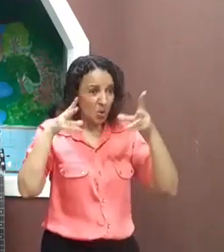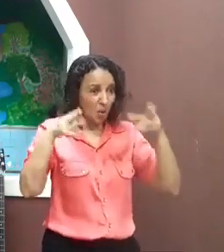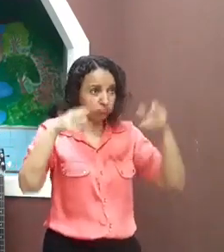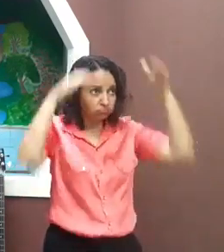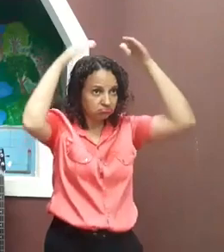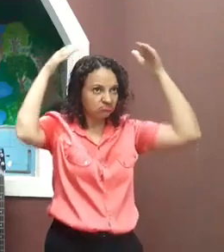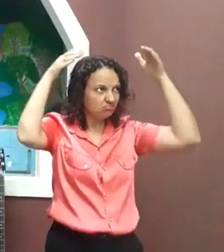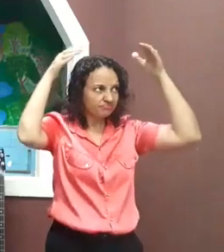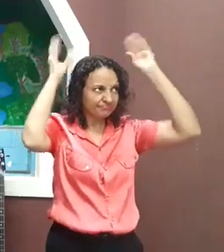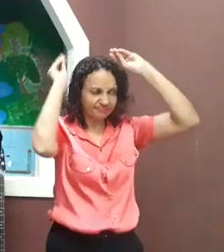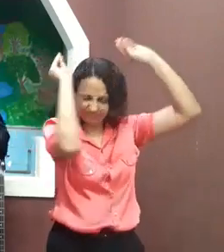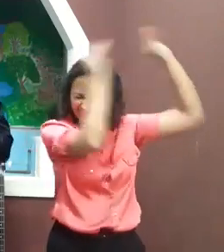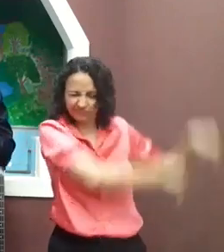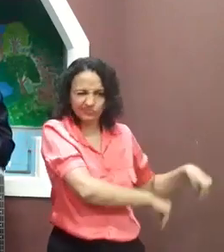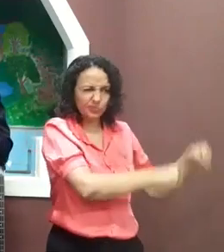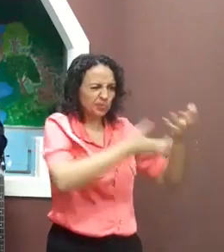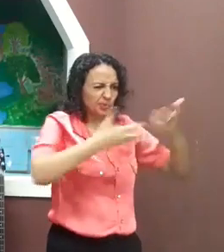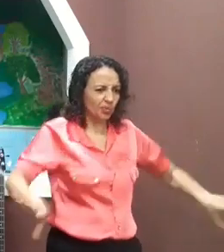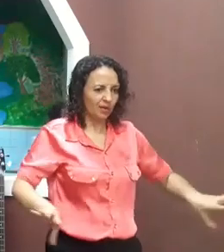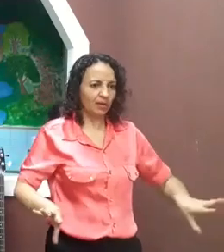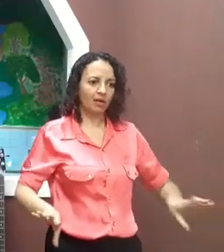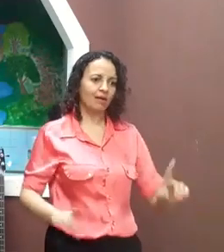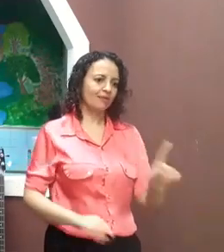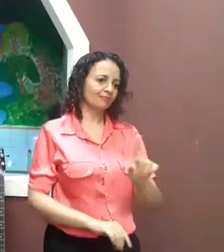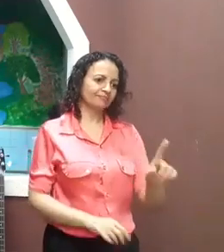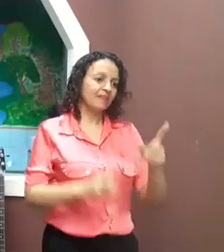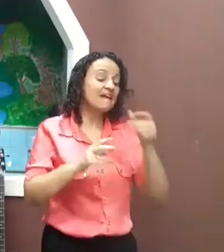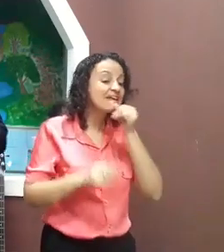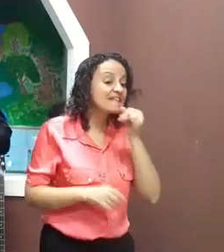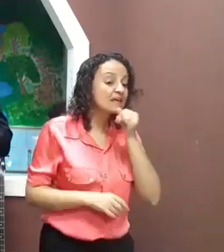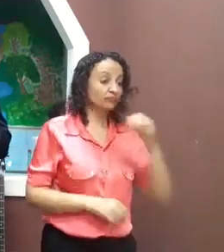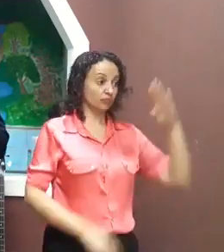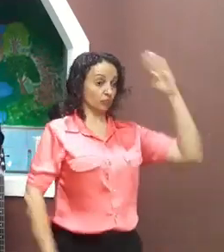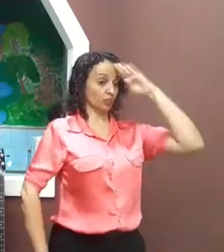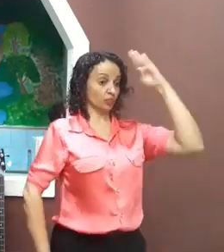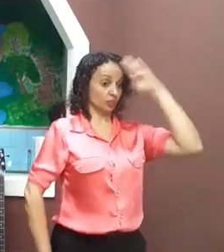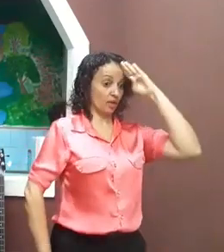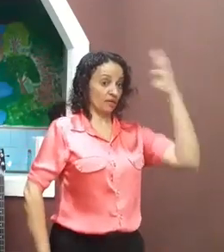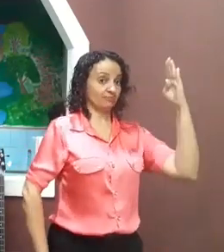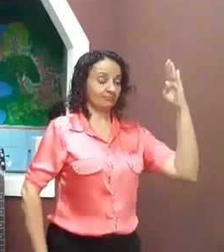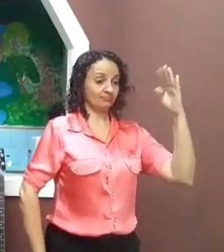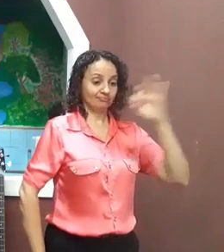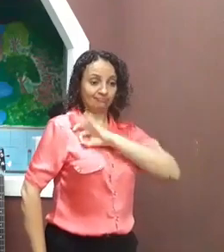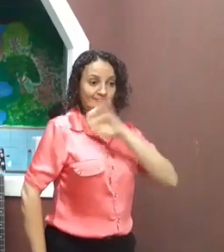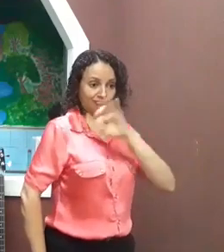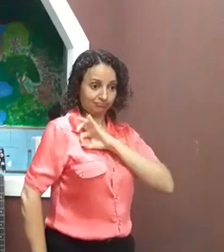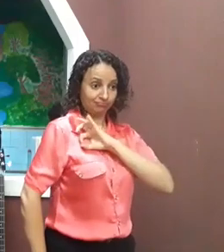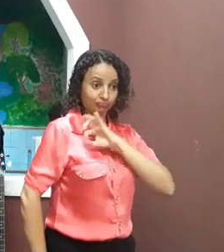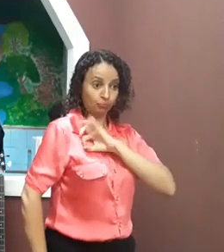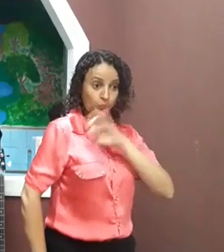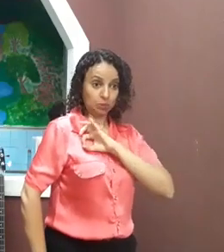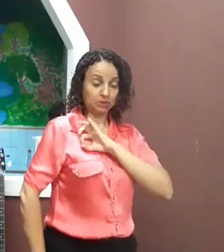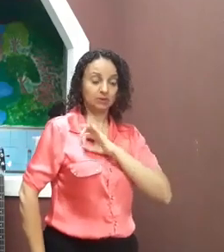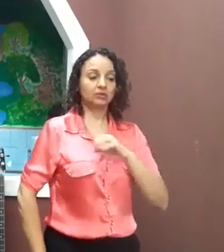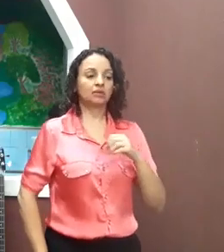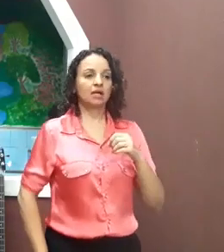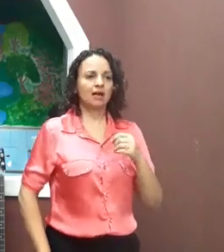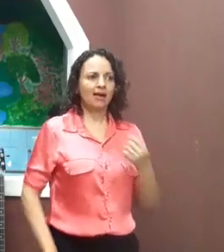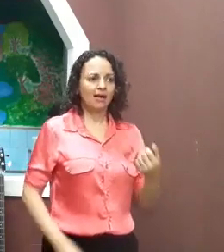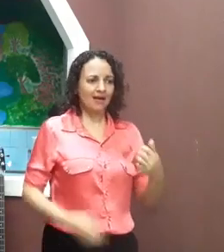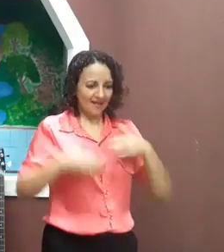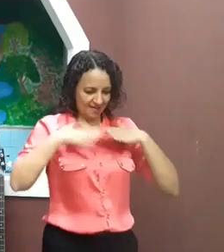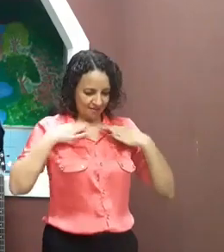coisa que um soldado, seria a mesma coisa que um policial ir enfrentar as hostilidades e ele abandonar o seu